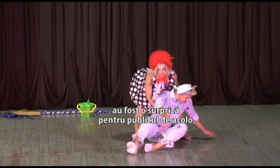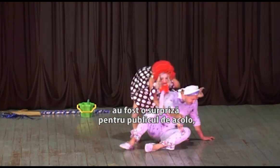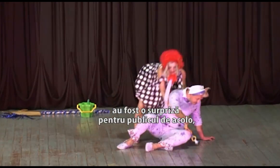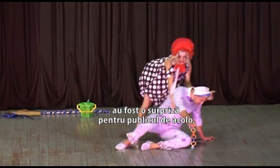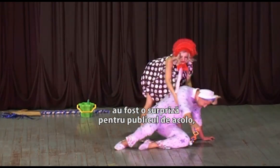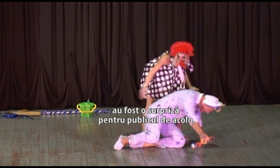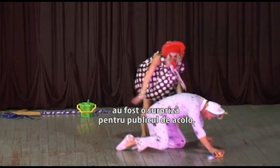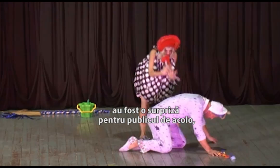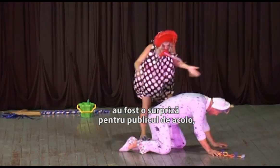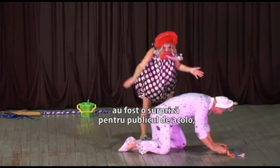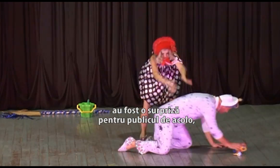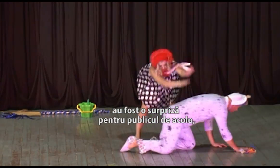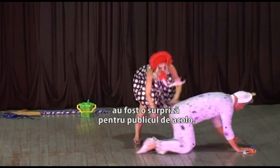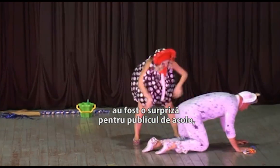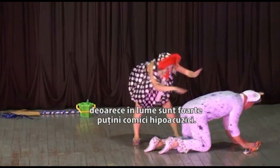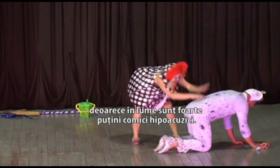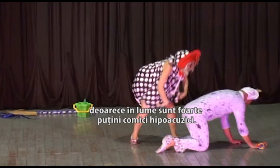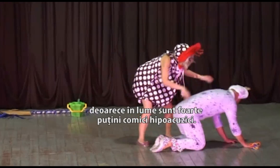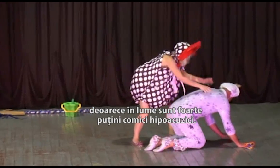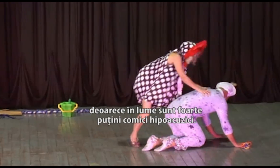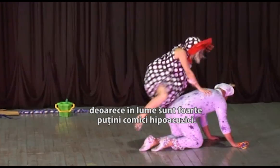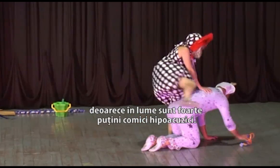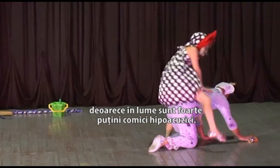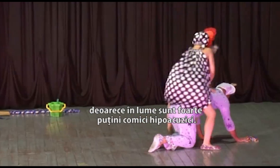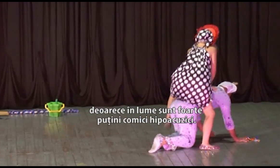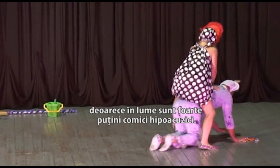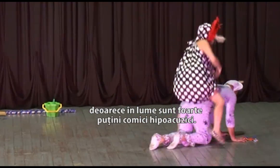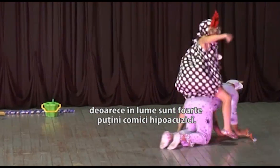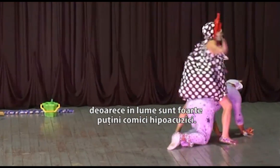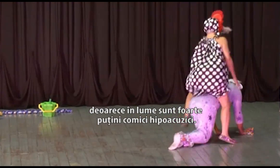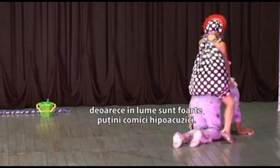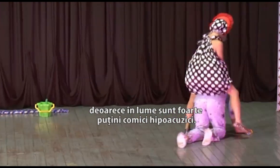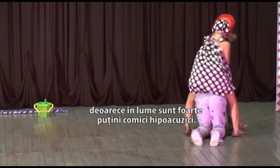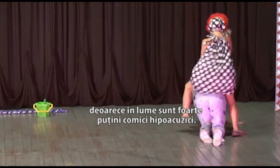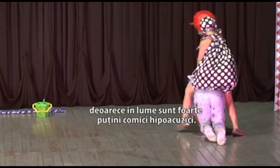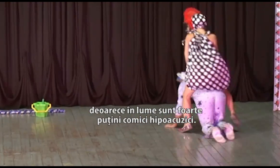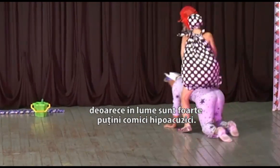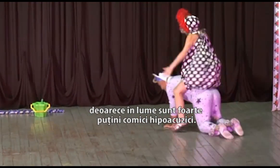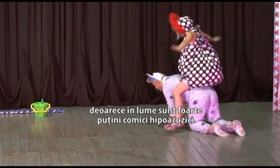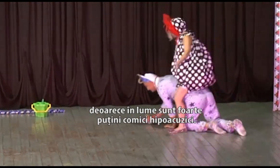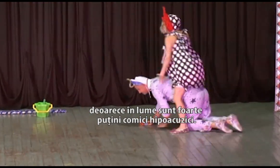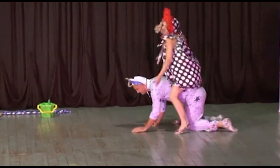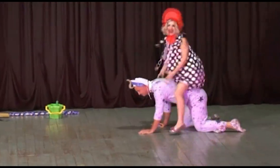o surpriză pentru publicul de acolo, deoarece în lume sunt foarte puțini comici hipoacuzici.